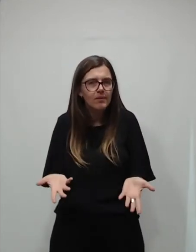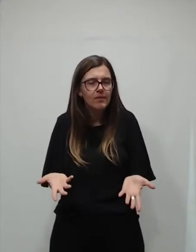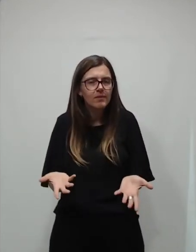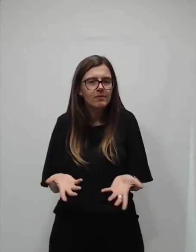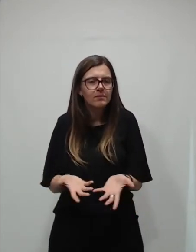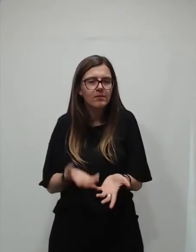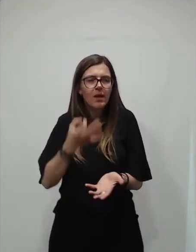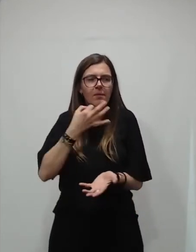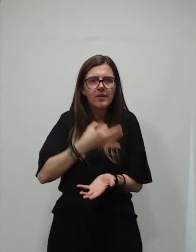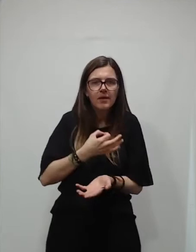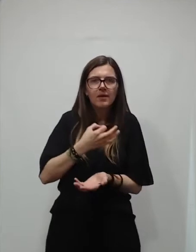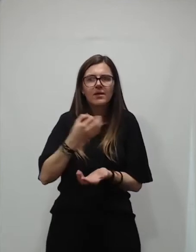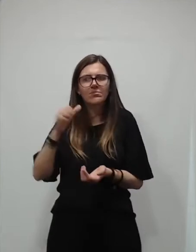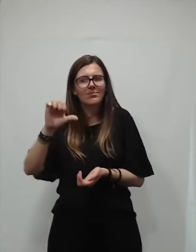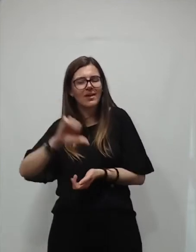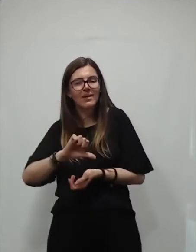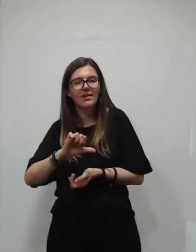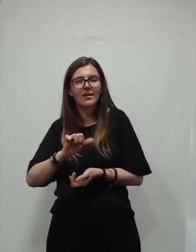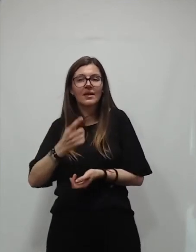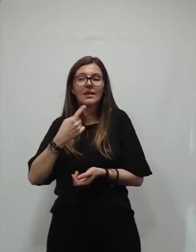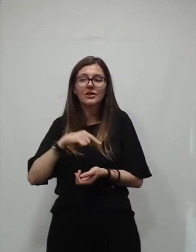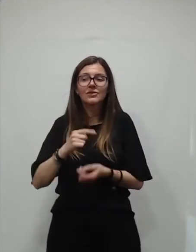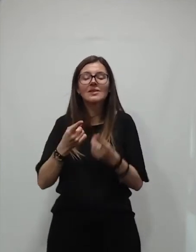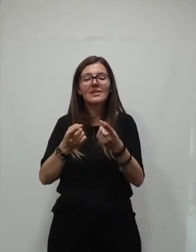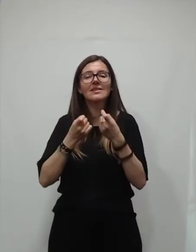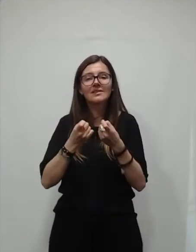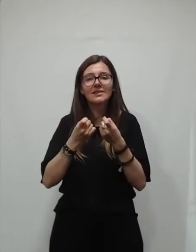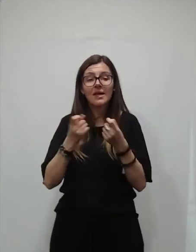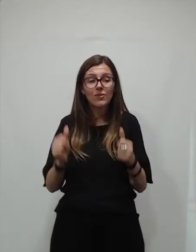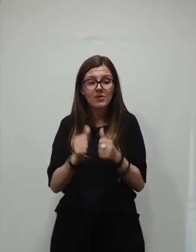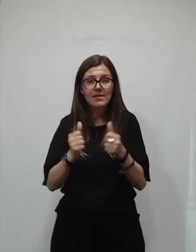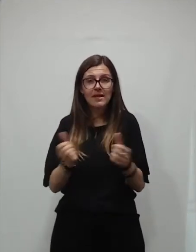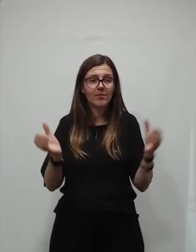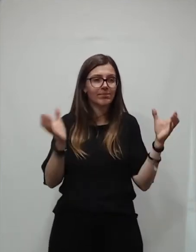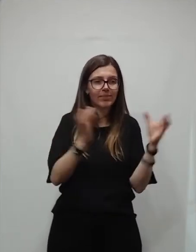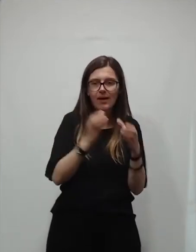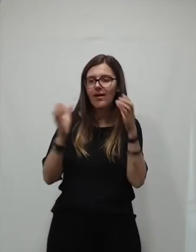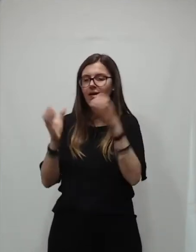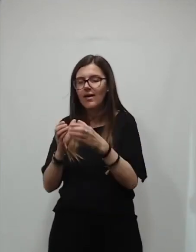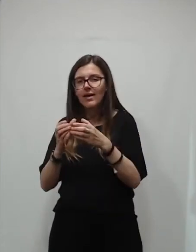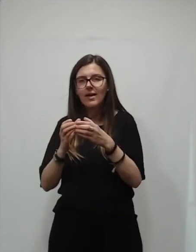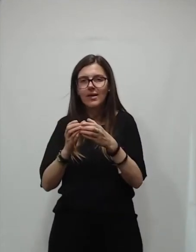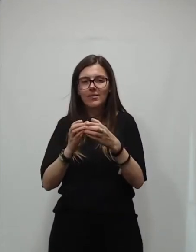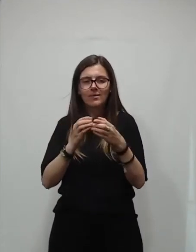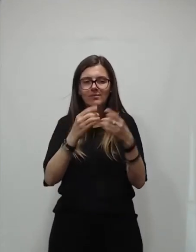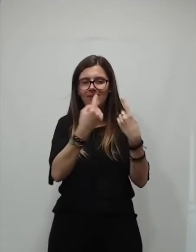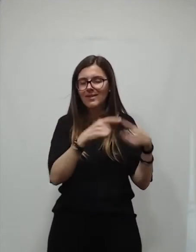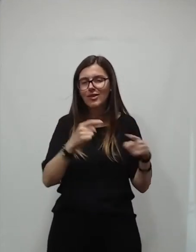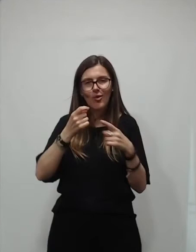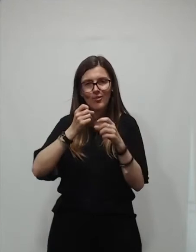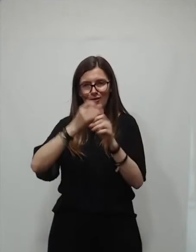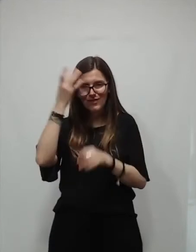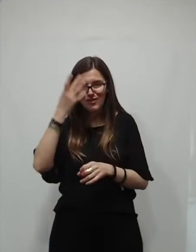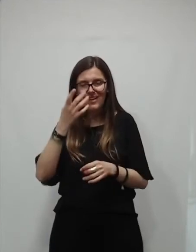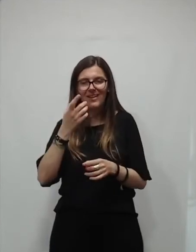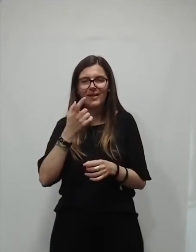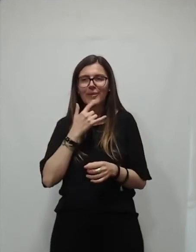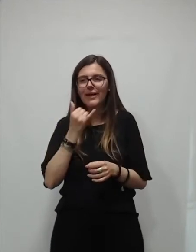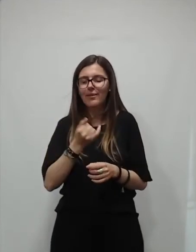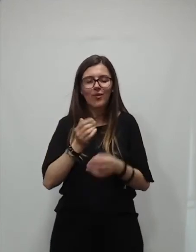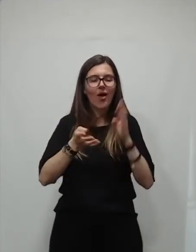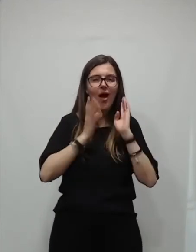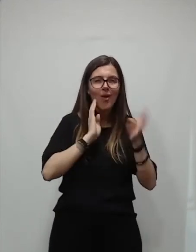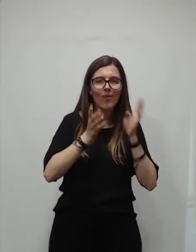armar equipo, abogados, trabajadores sociales, psiquiatras, psicólogos, etc., que